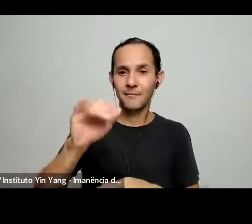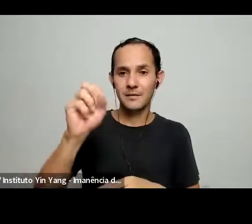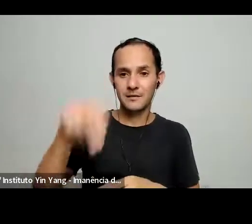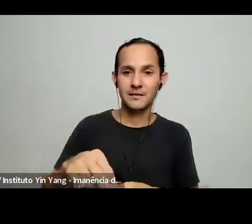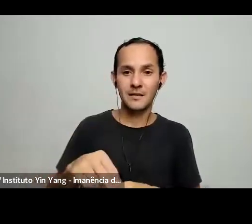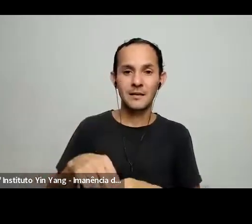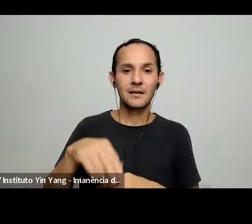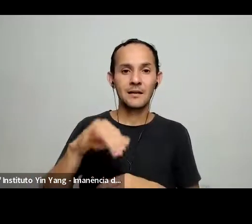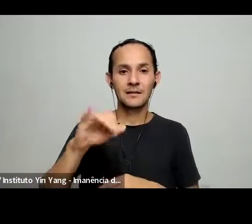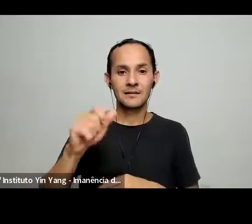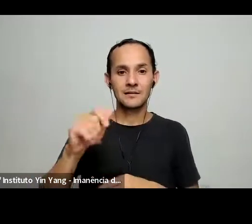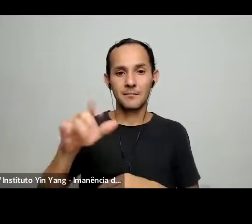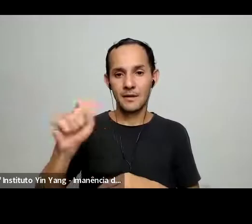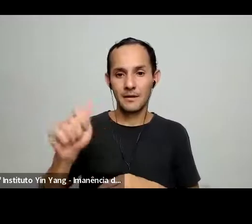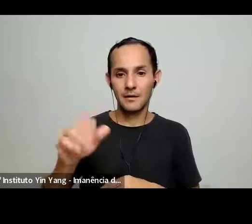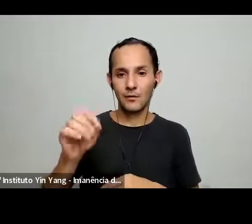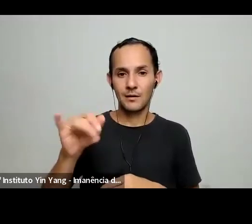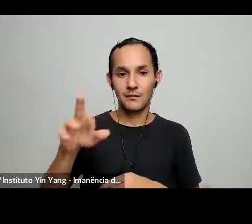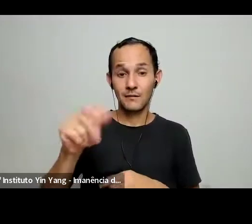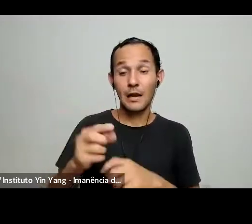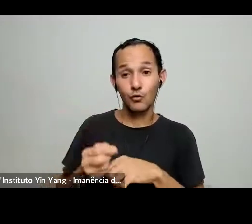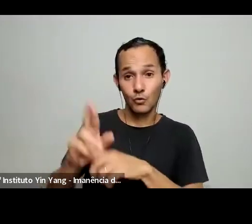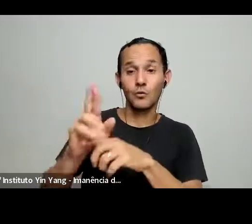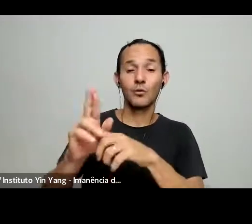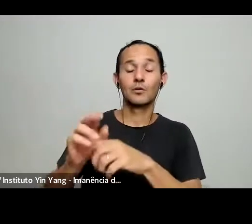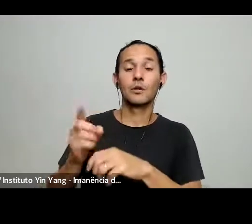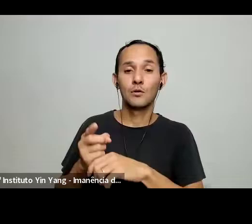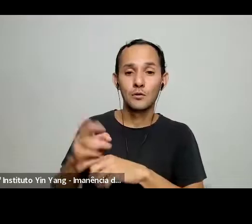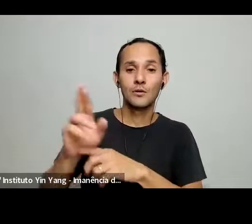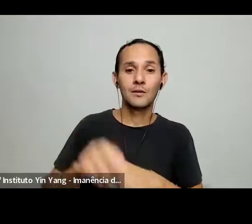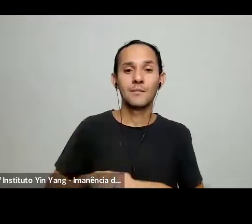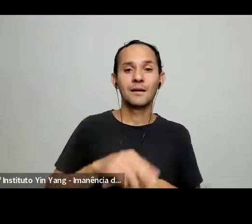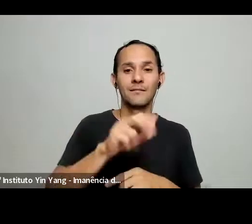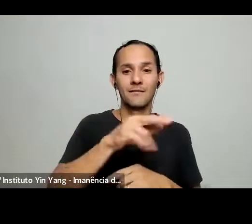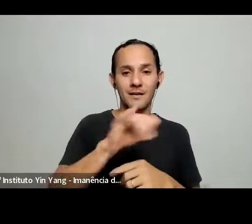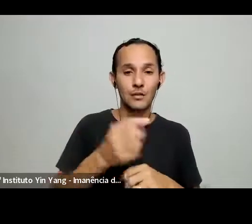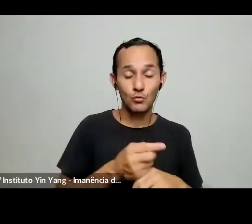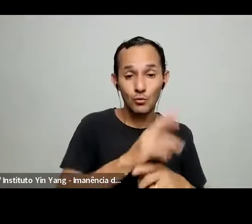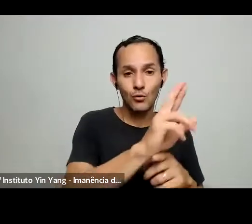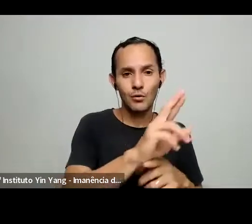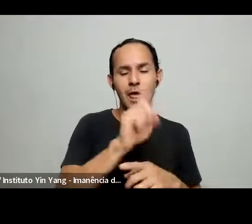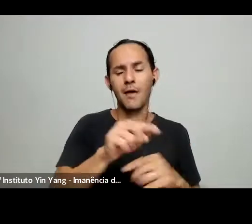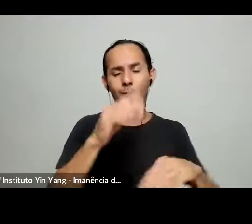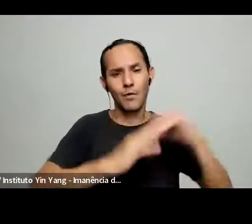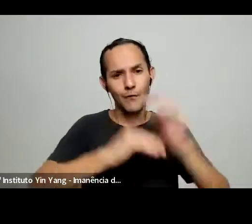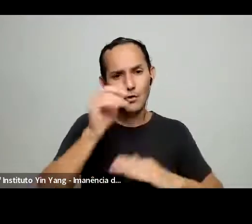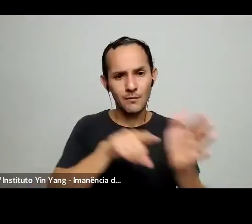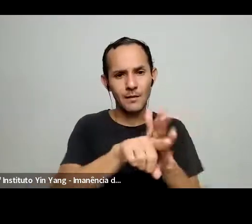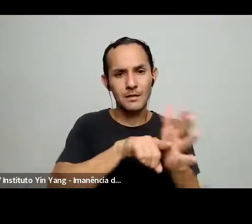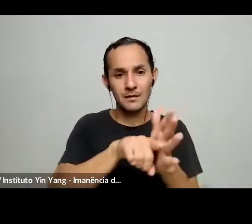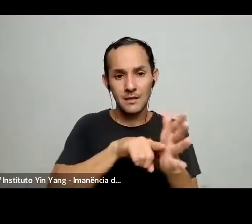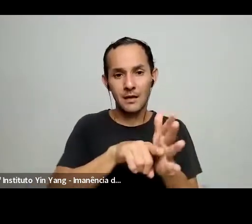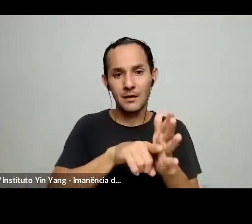Isabela Oliveira, né, que é doutora, tem doutorado, a Vânia, que tem doutorado, são pesquisadores, numa da